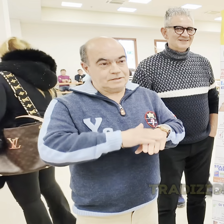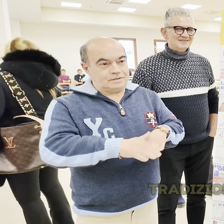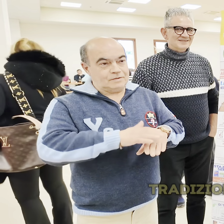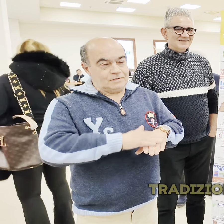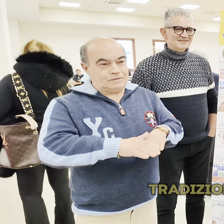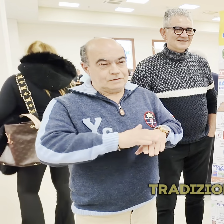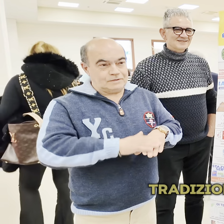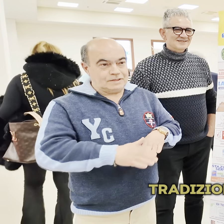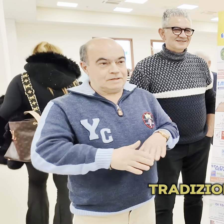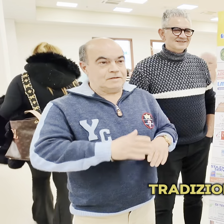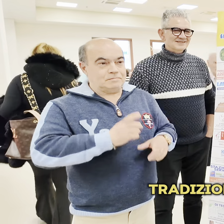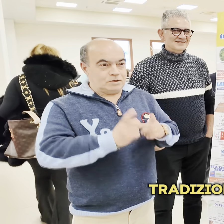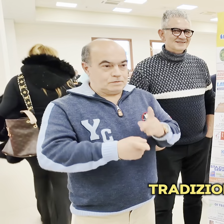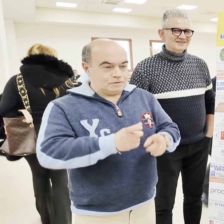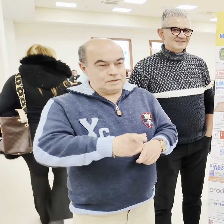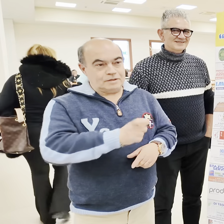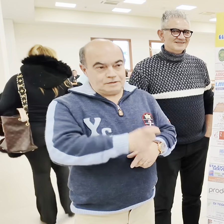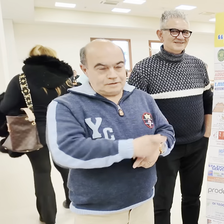tradizione popolare.